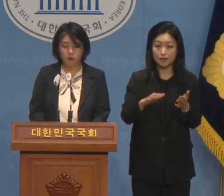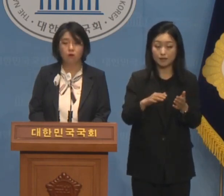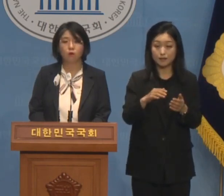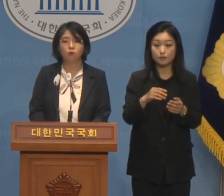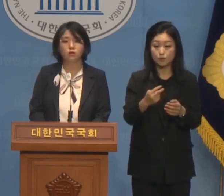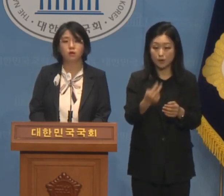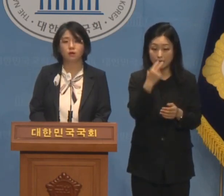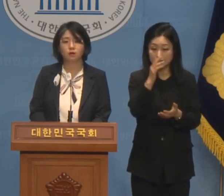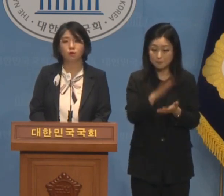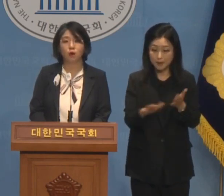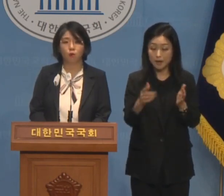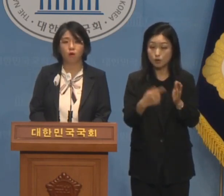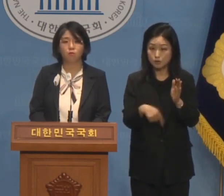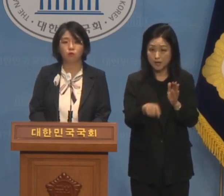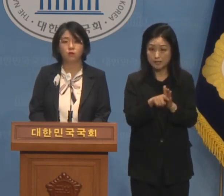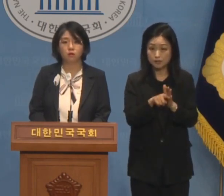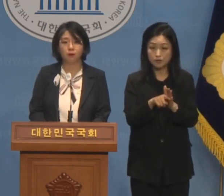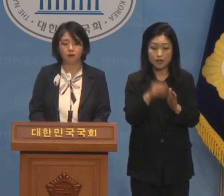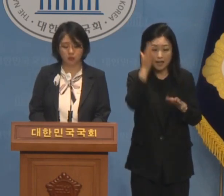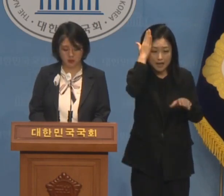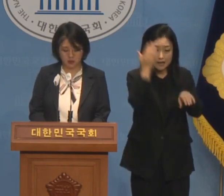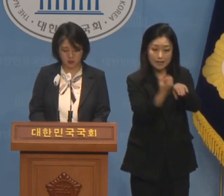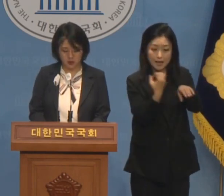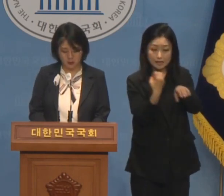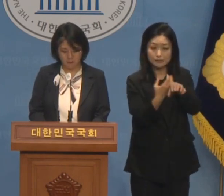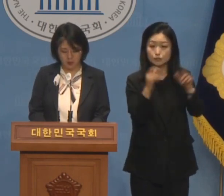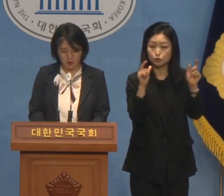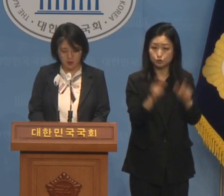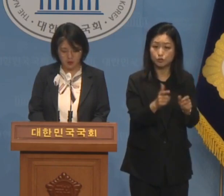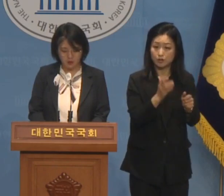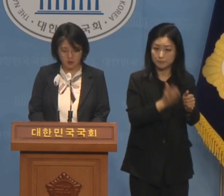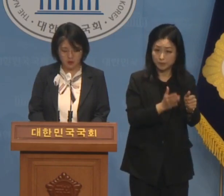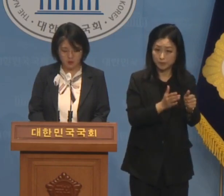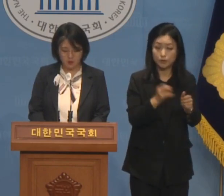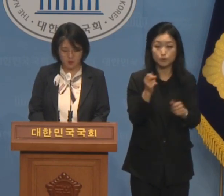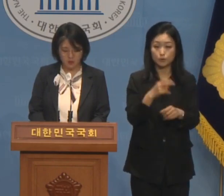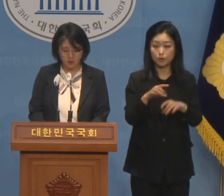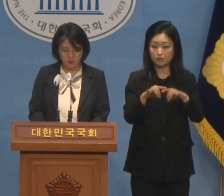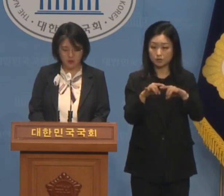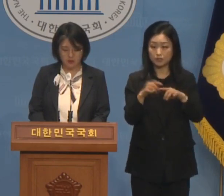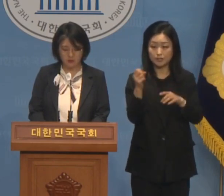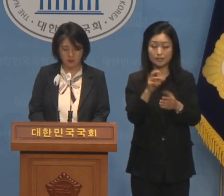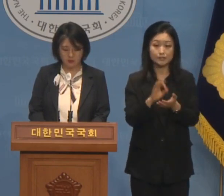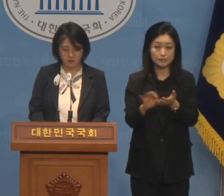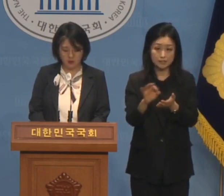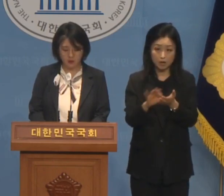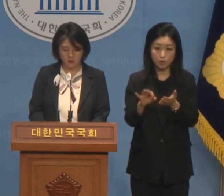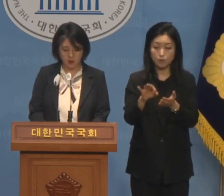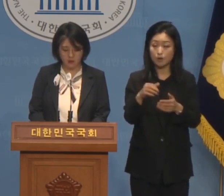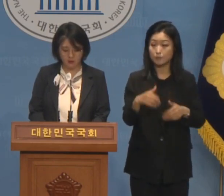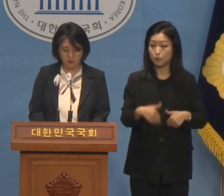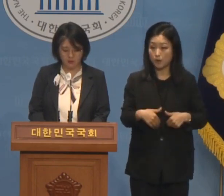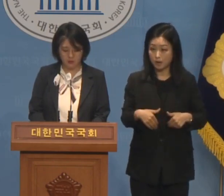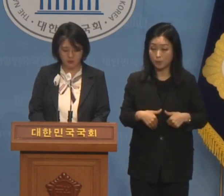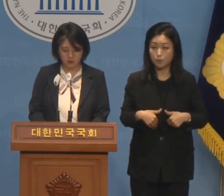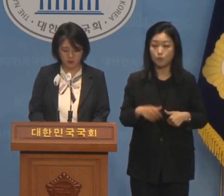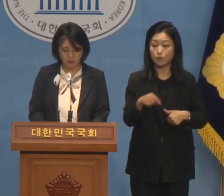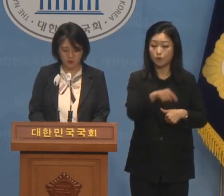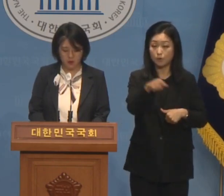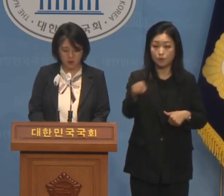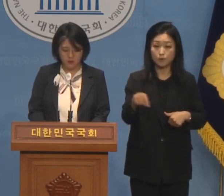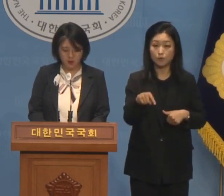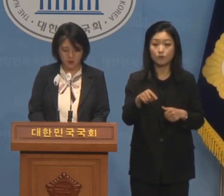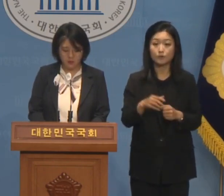위하여 온실가스와 오염물질을 발생시키거나 에너지 자원 이용 효율이 낮은 재화와 서비스를